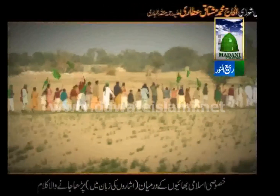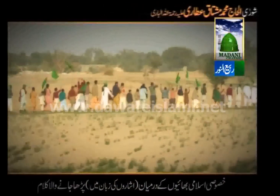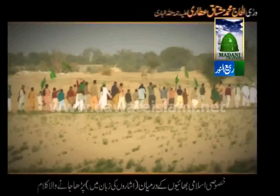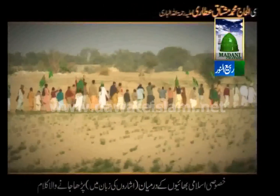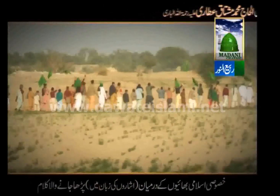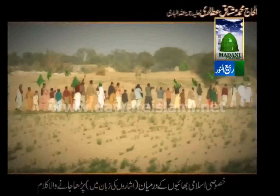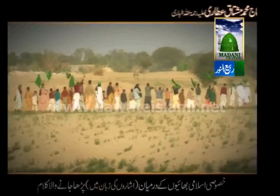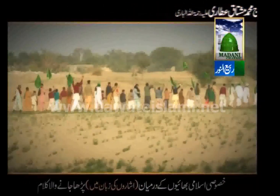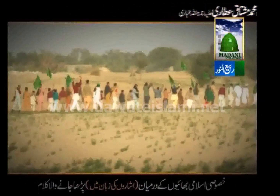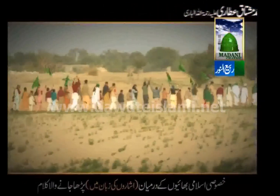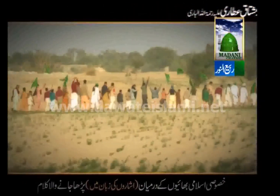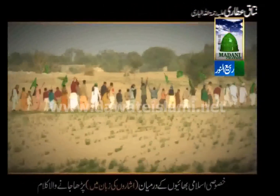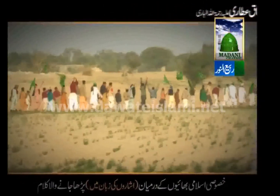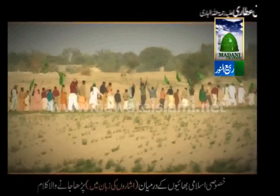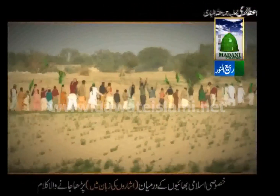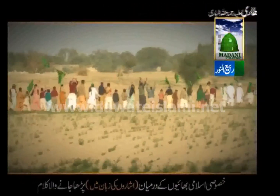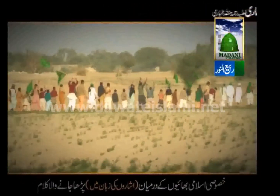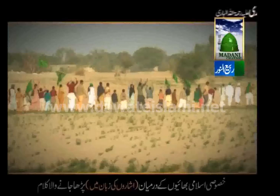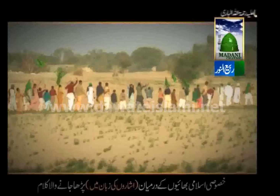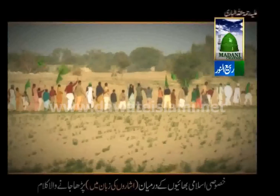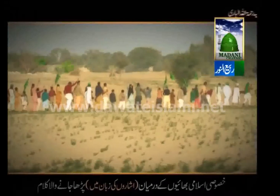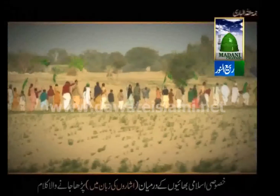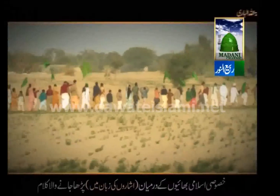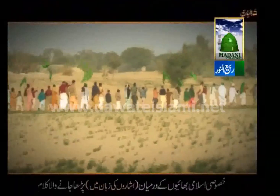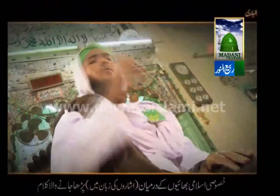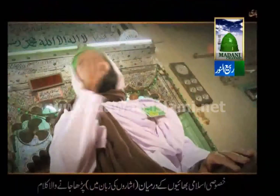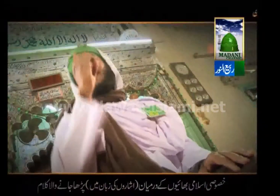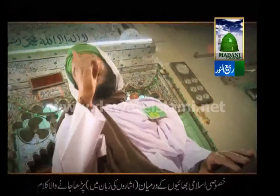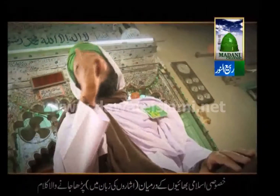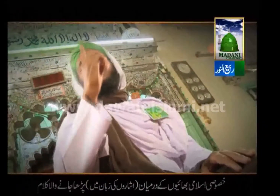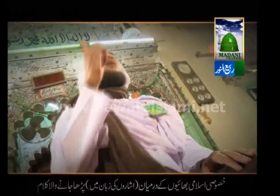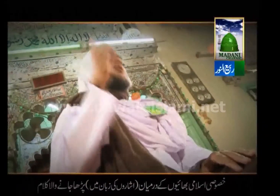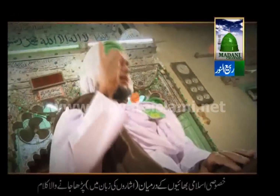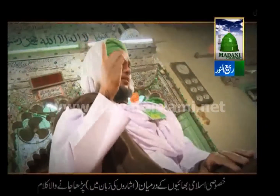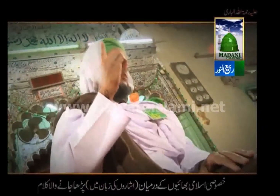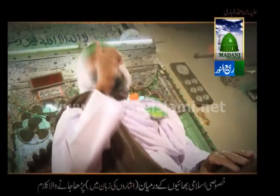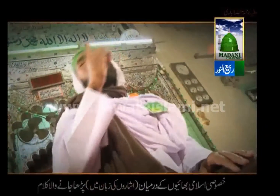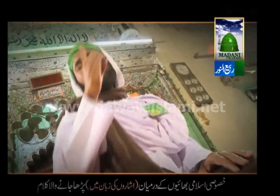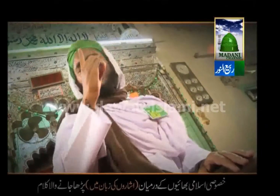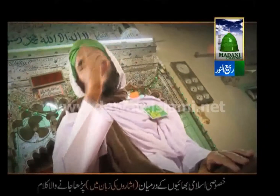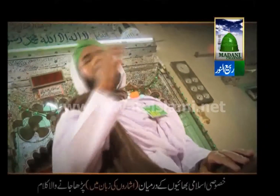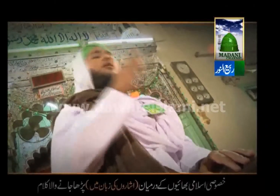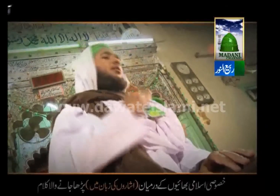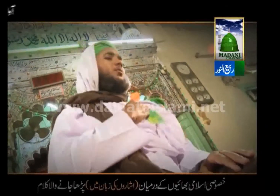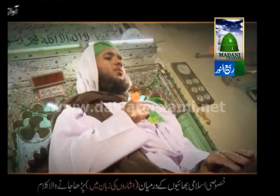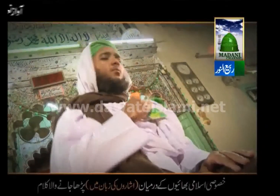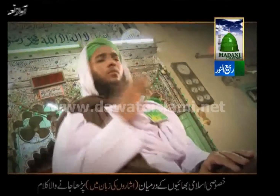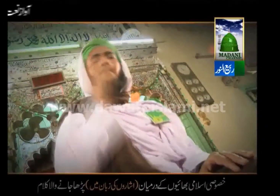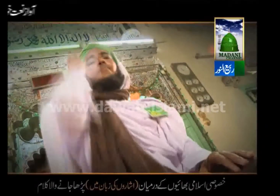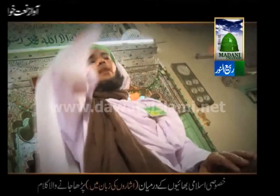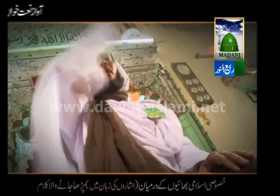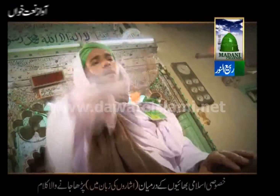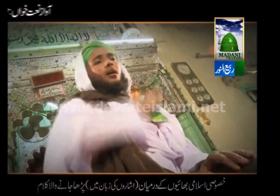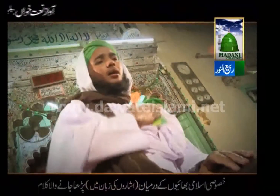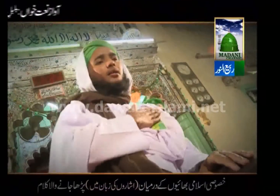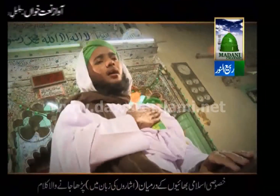لا الہ الا ہو اللہ اللہ اللہ لا